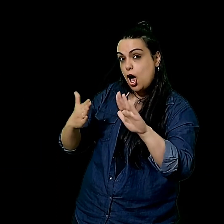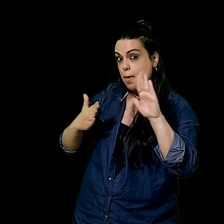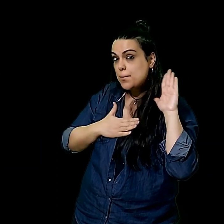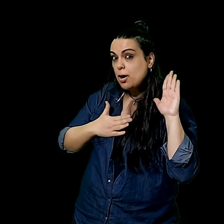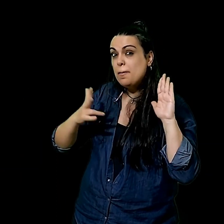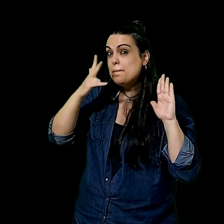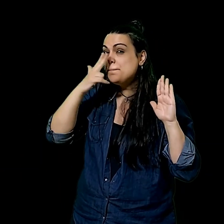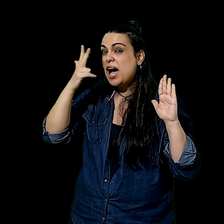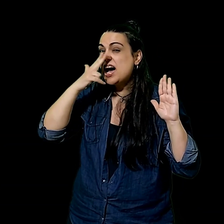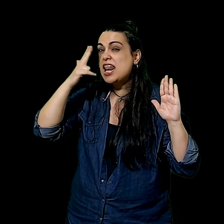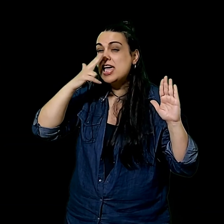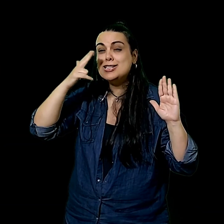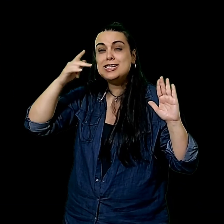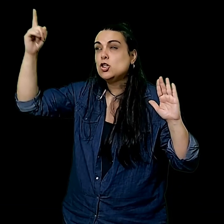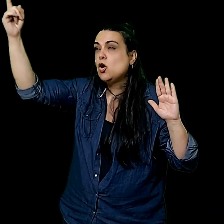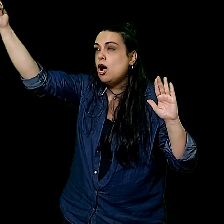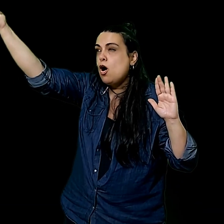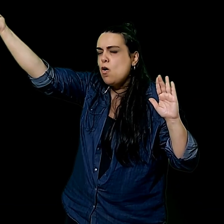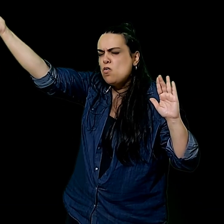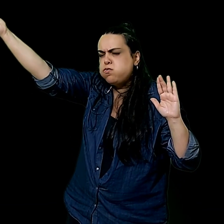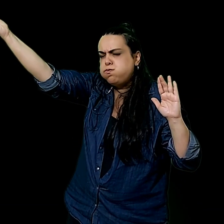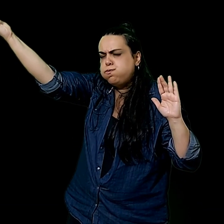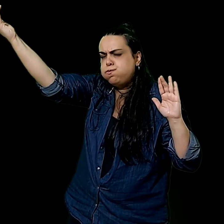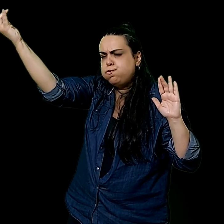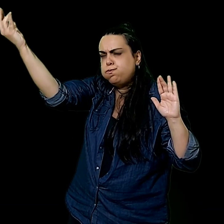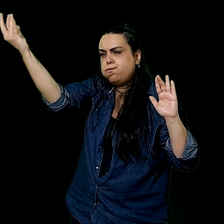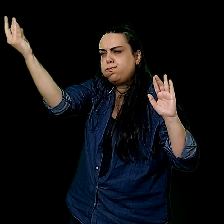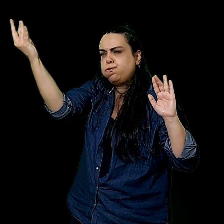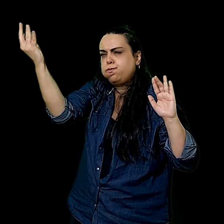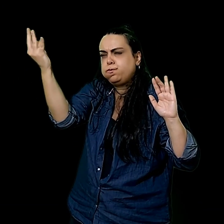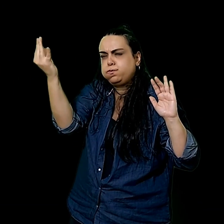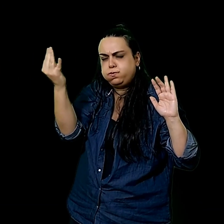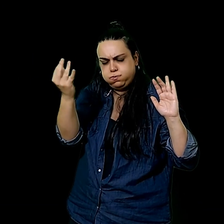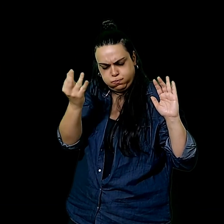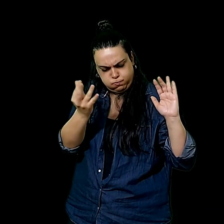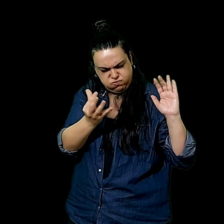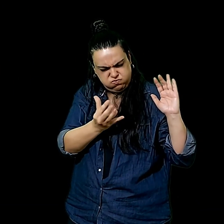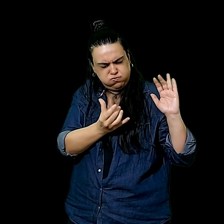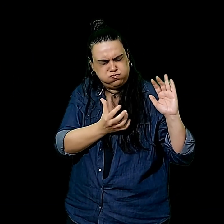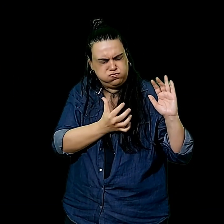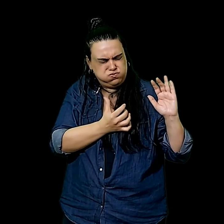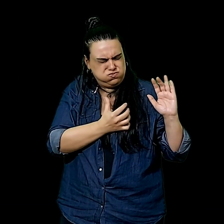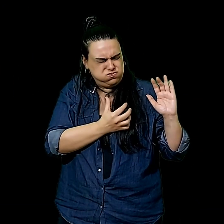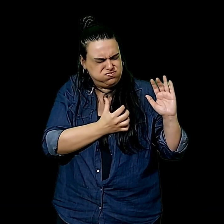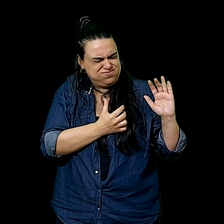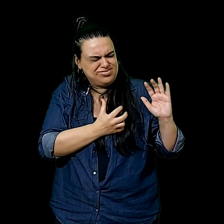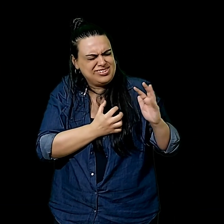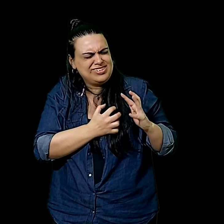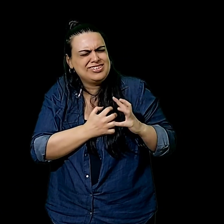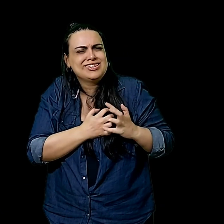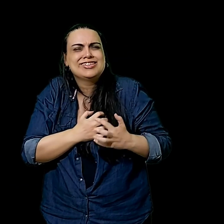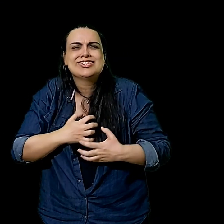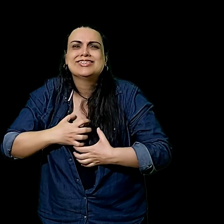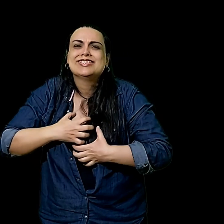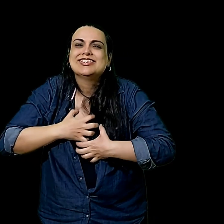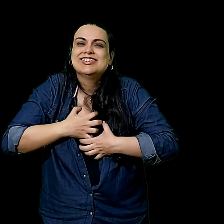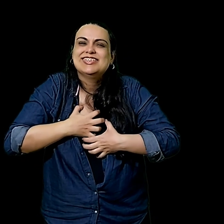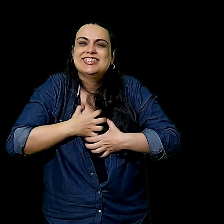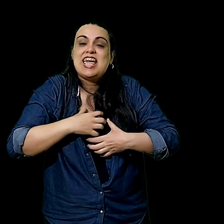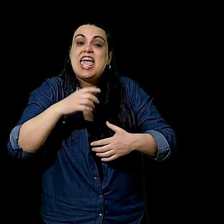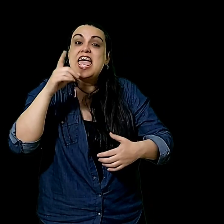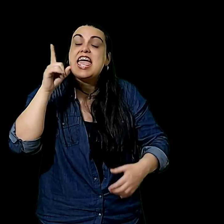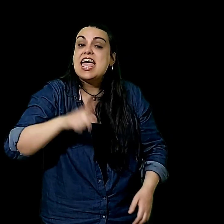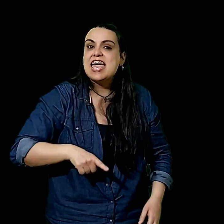como um fogo que me queima até a alma, e que me invade até os ossos. Isso sustenta uma temática